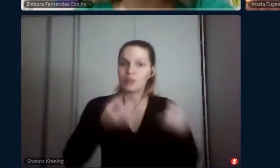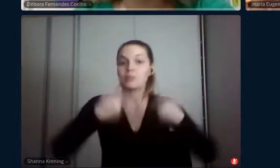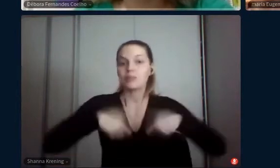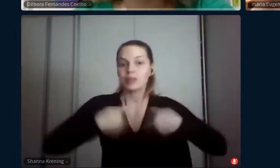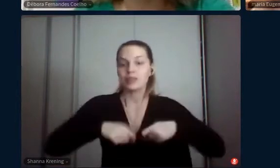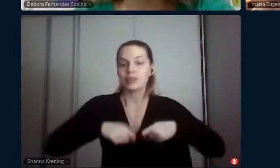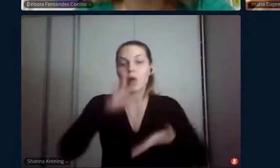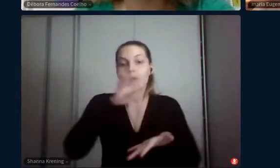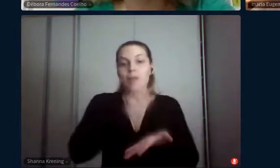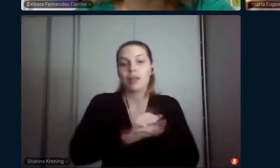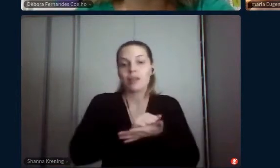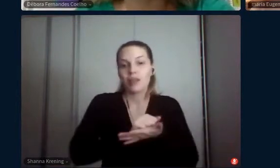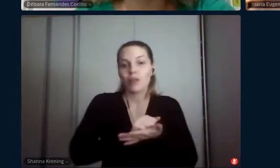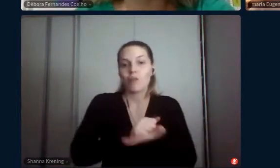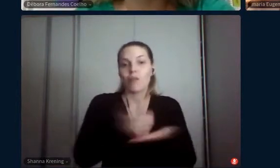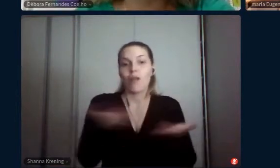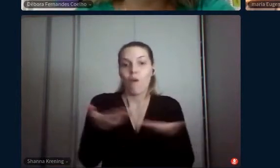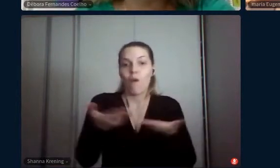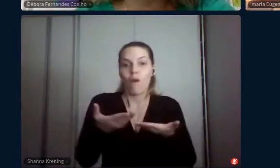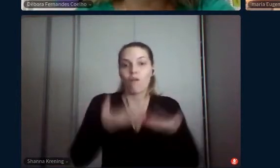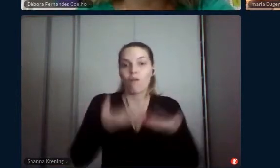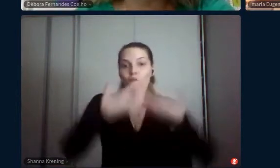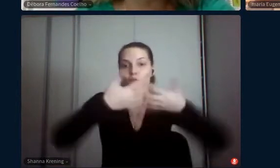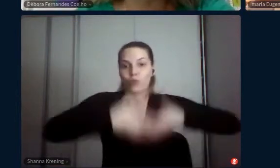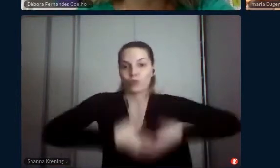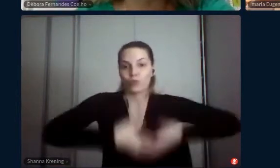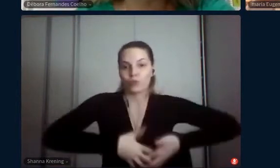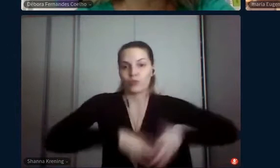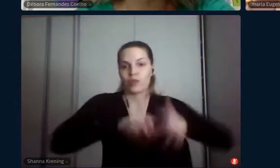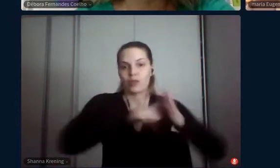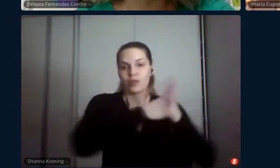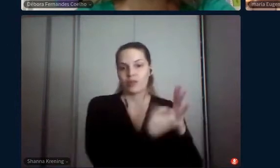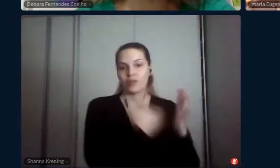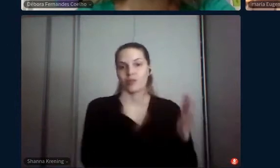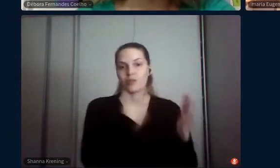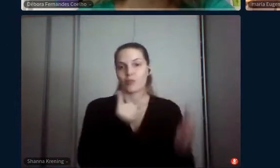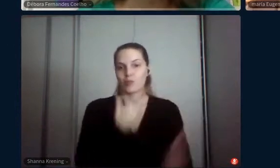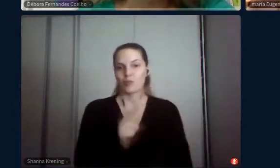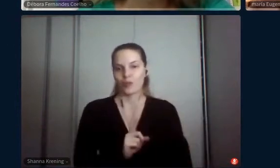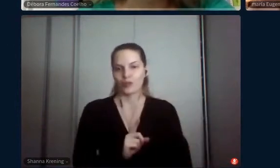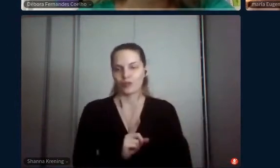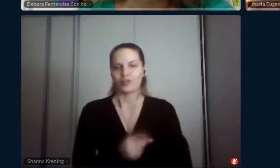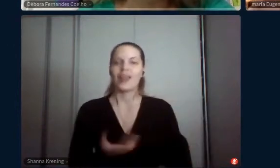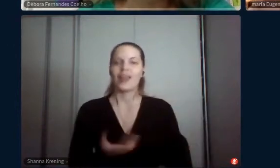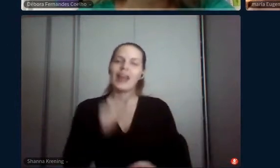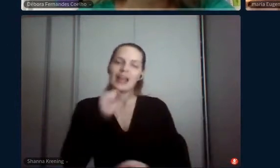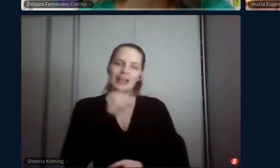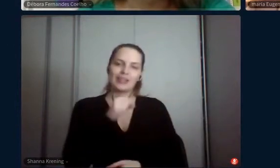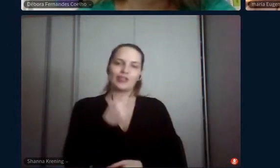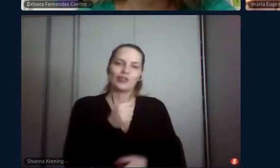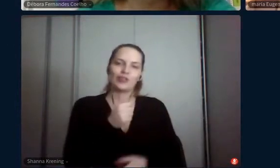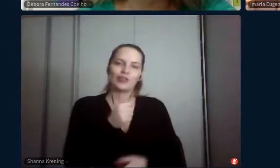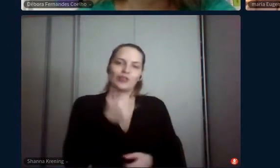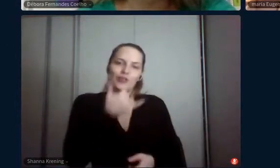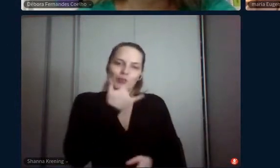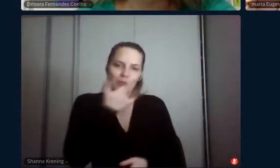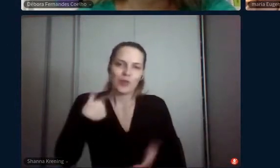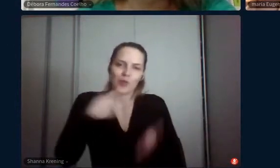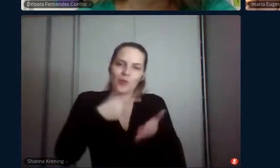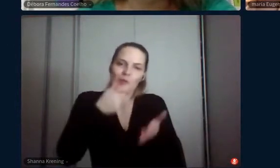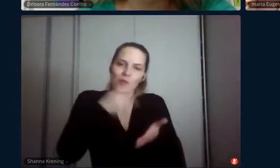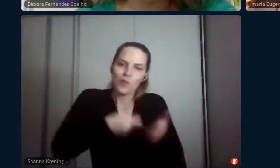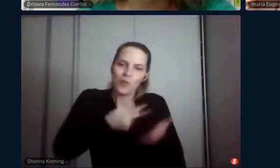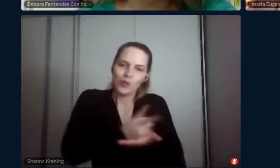que eu acho que isso é importante, porque eu vou pressionar um pouquinho mais, Débora, tu me desculpa, mas a minha função como moderadora é,